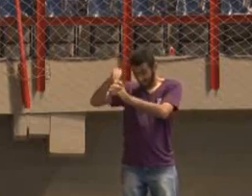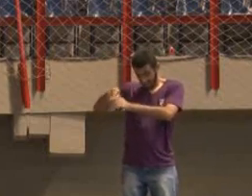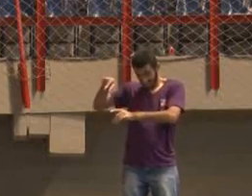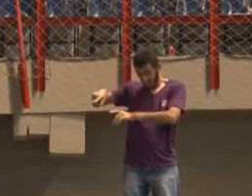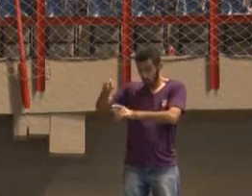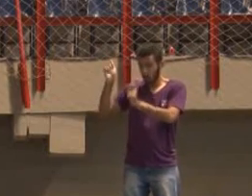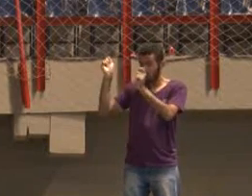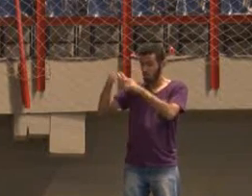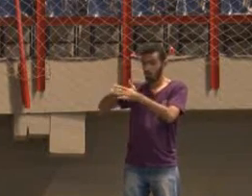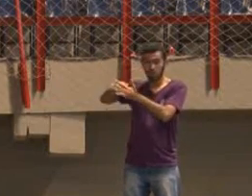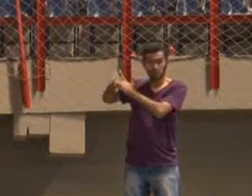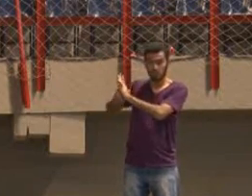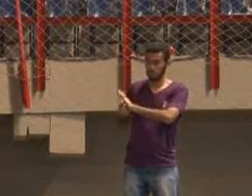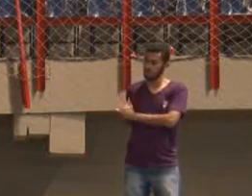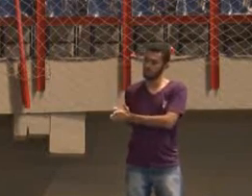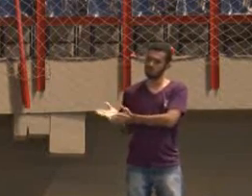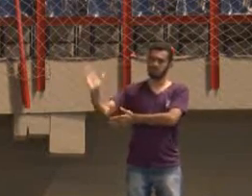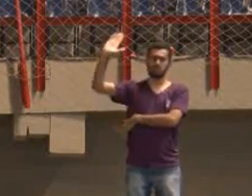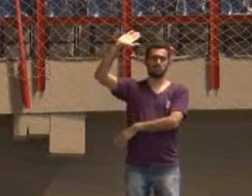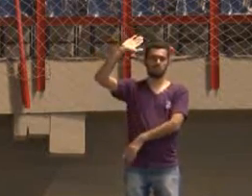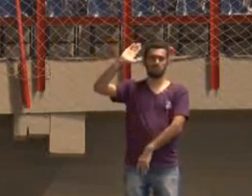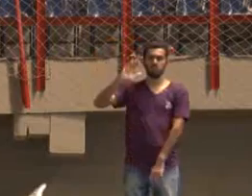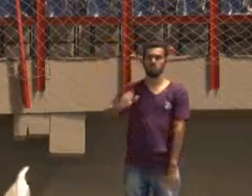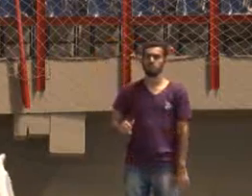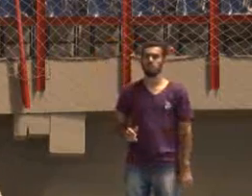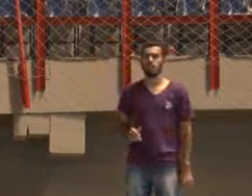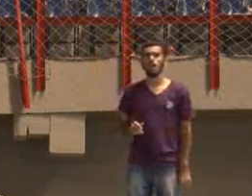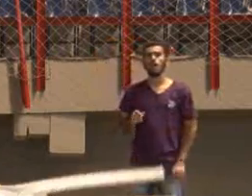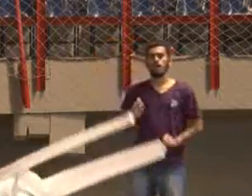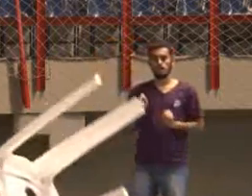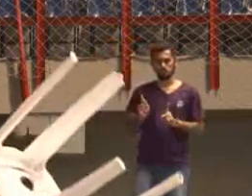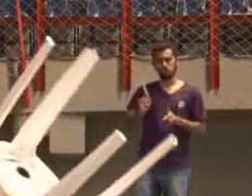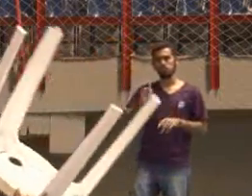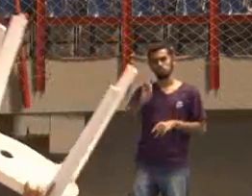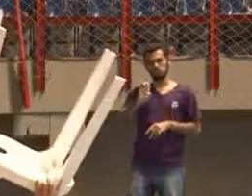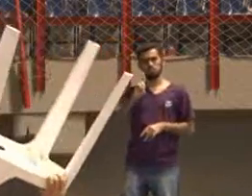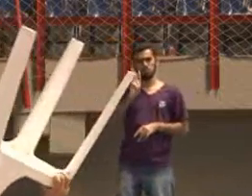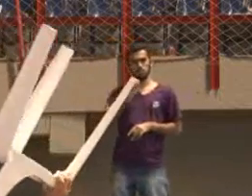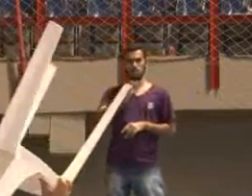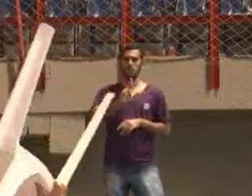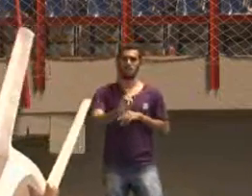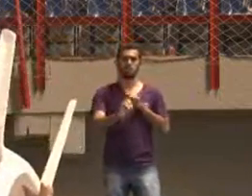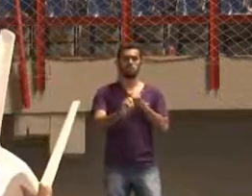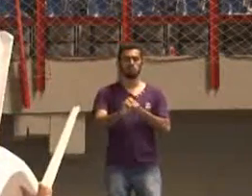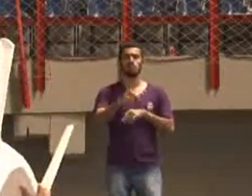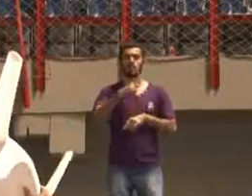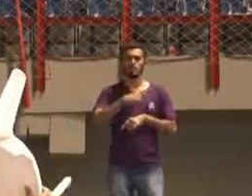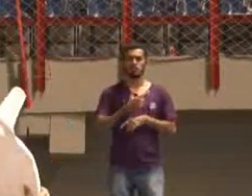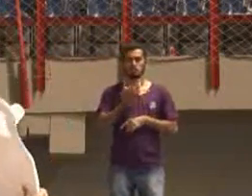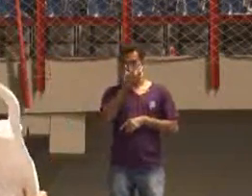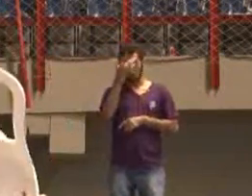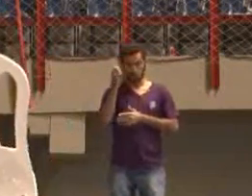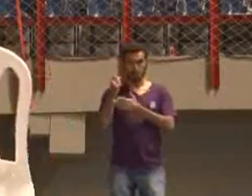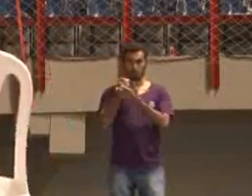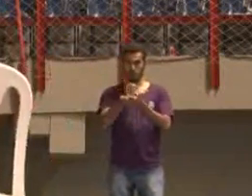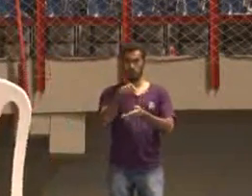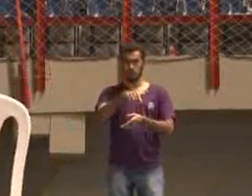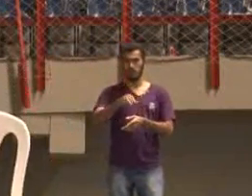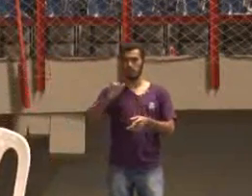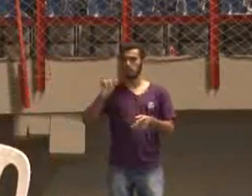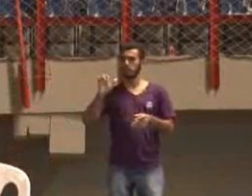sair. E aí o Dédalo, pode deixar comigo, rei. E o Dédalo tinha um ajudante, que era o seu filho, Ícaro.